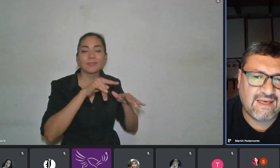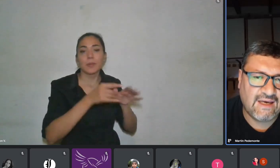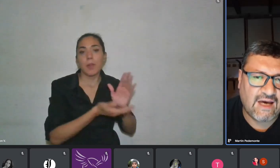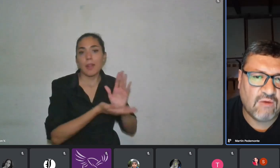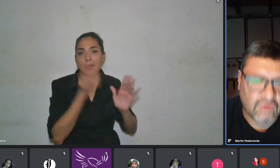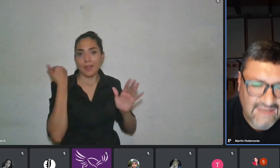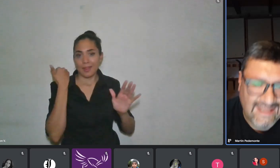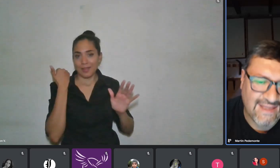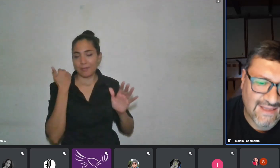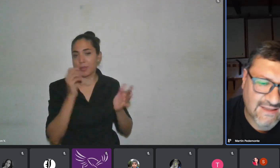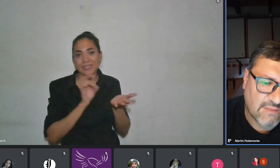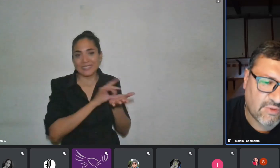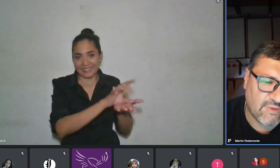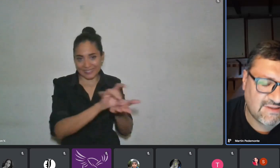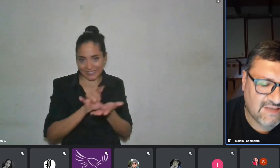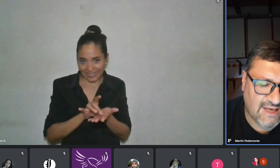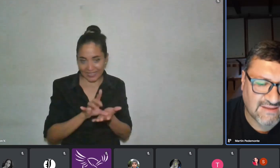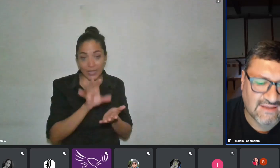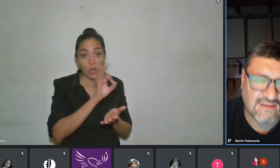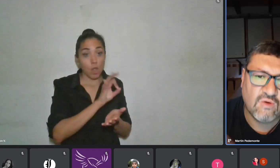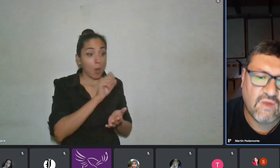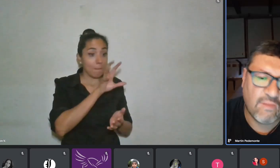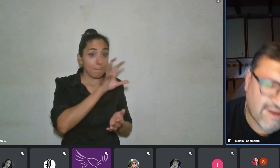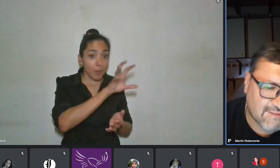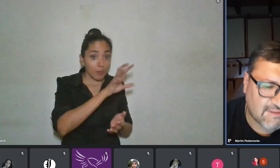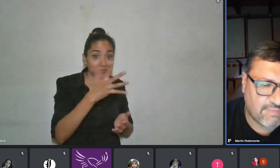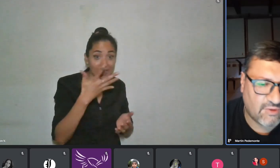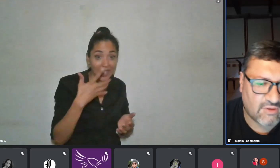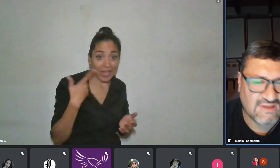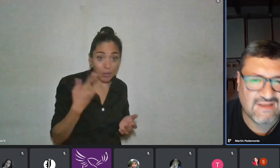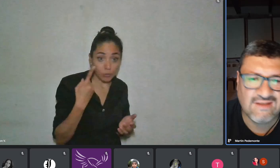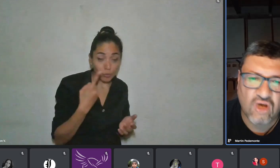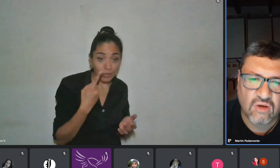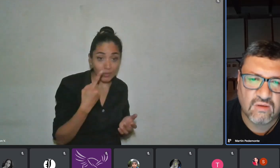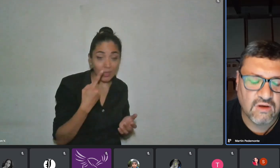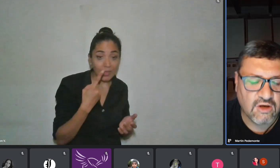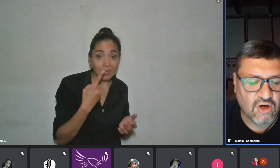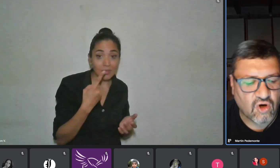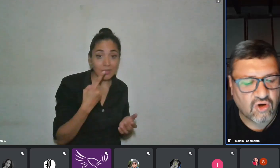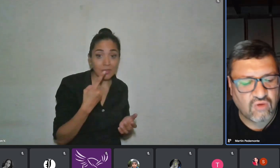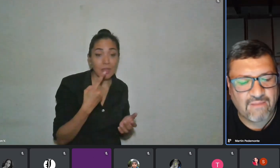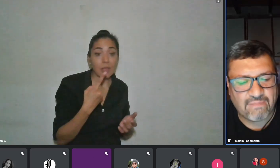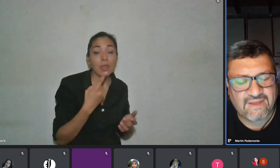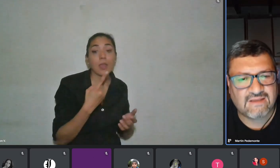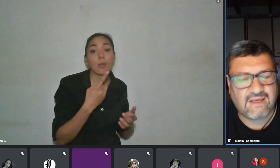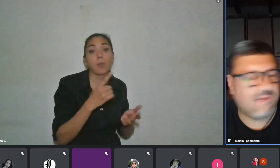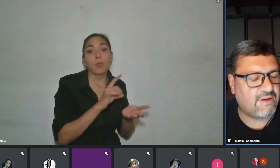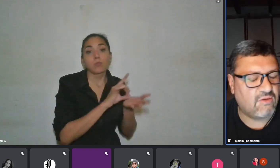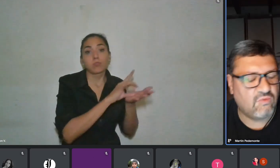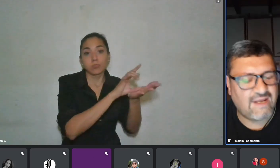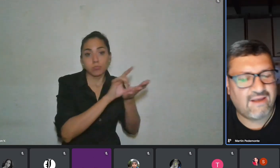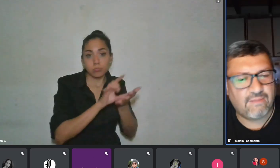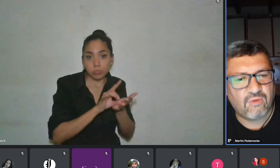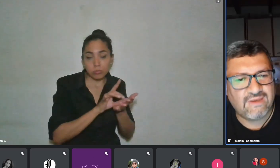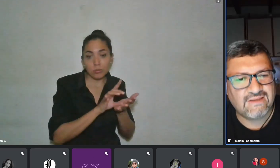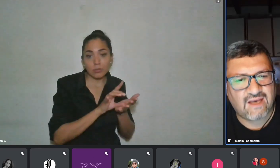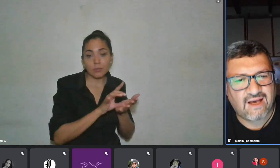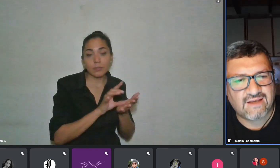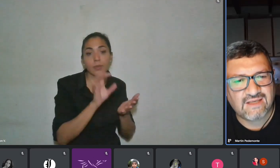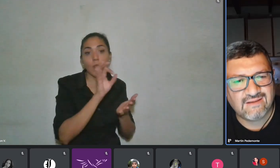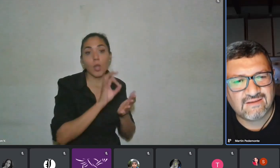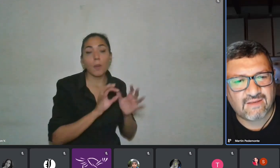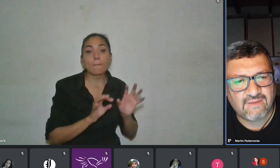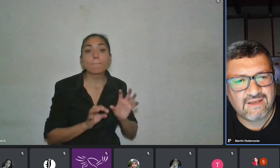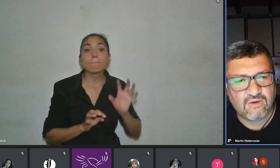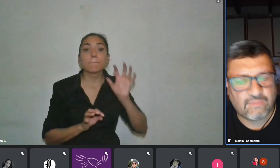las autoridades de esa provincia hayan sido depuestas por sedición, o que una provincia